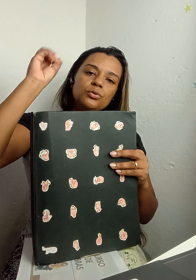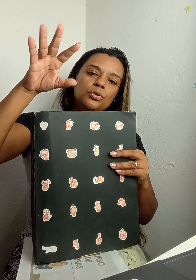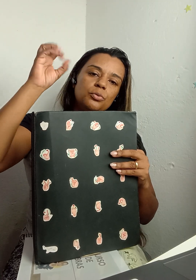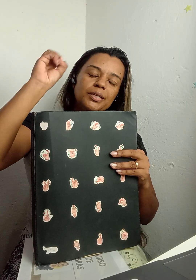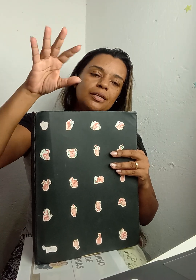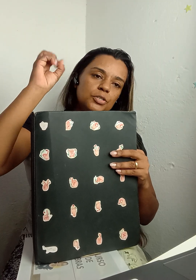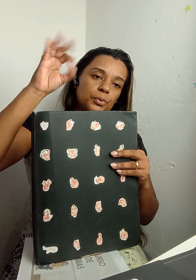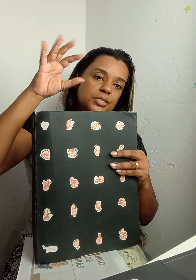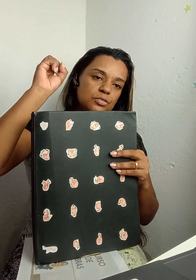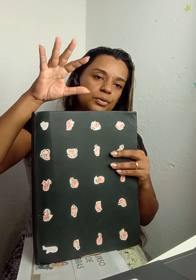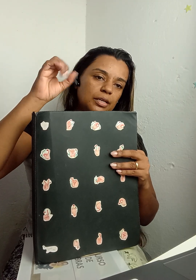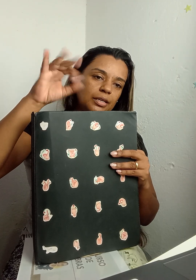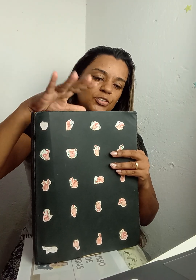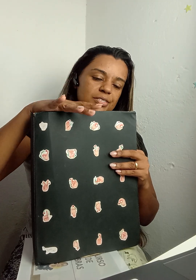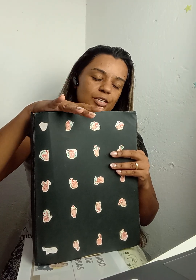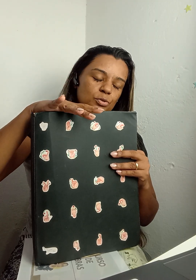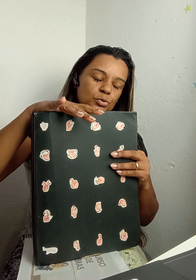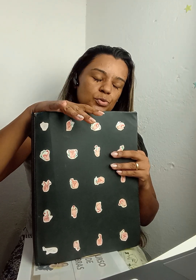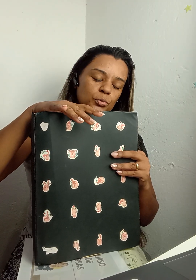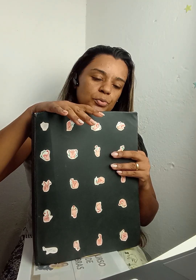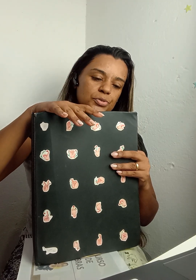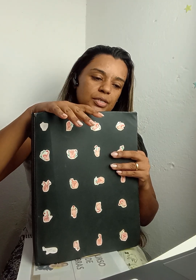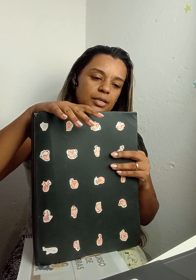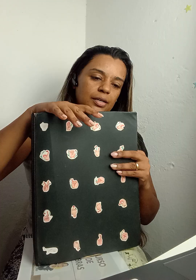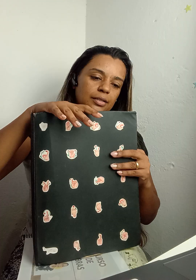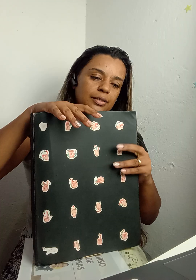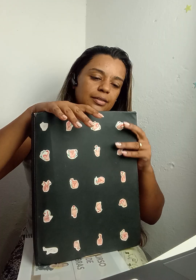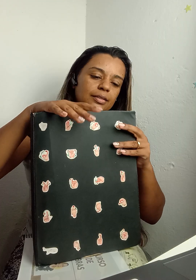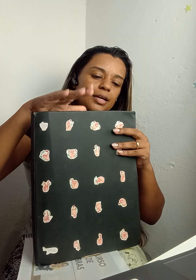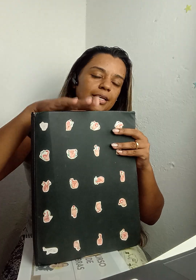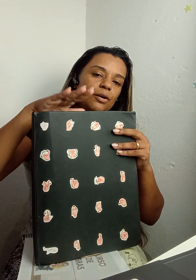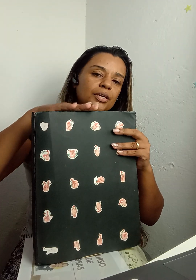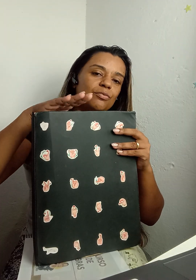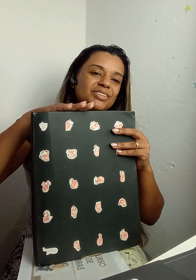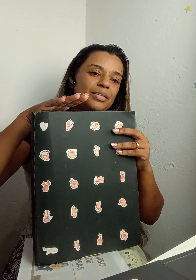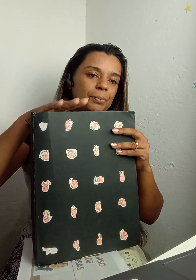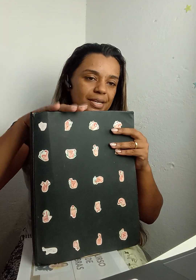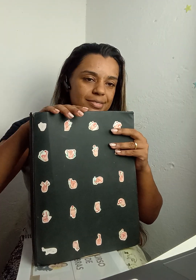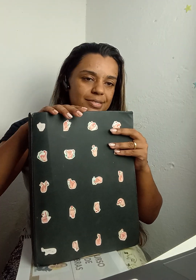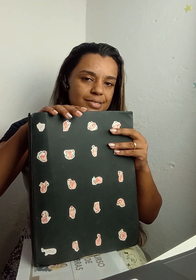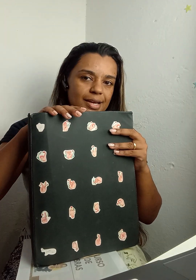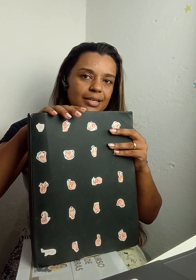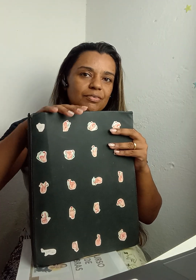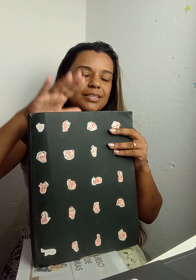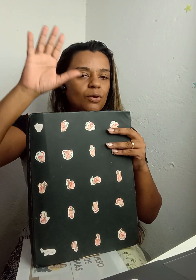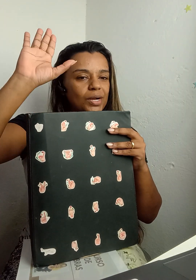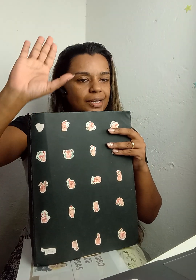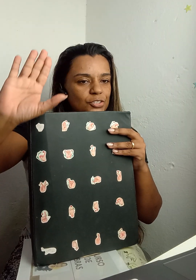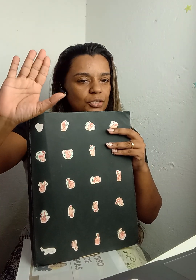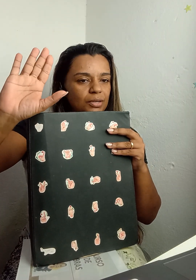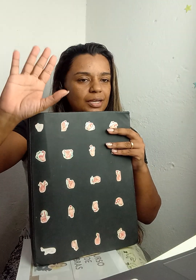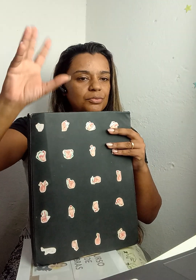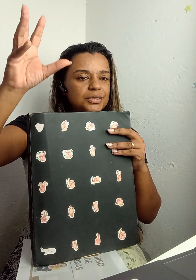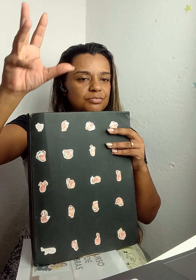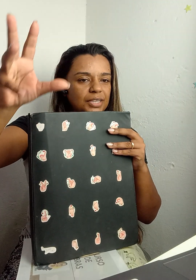todo o material de apoio que vocês vão tendo aí de acesso nos grupos. Que aí na hora que você precisar, ele vai estar guardadinho lá. Você vai,